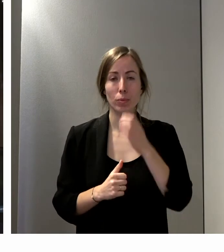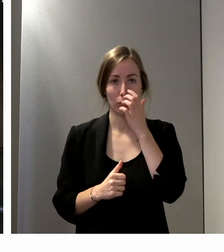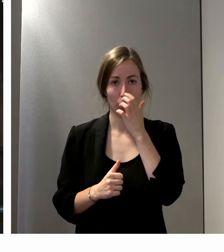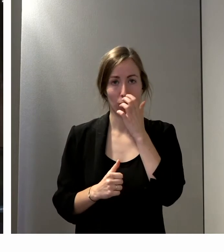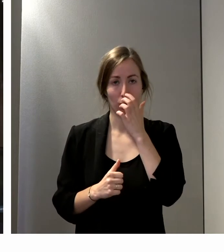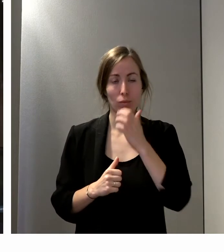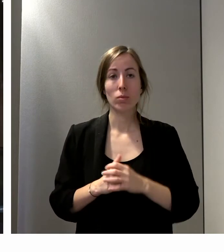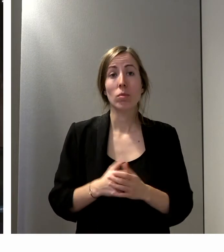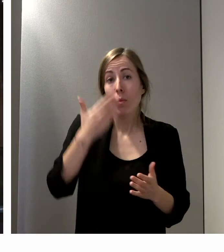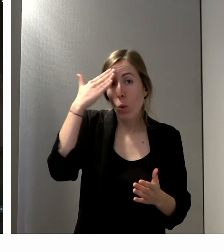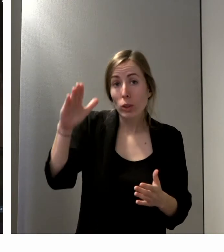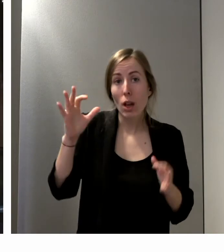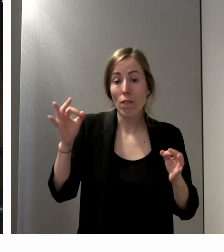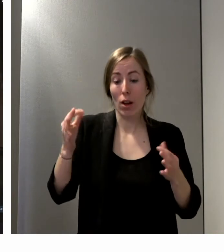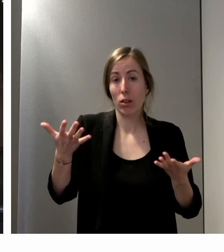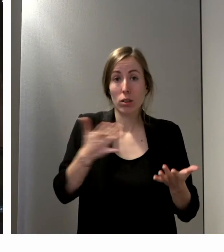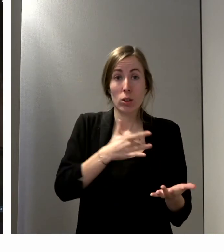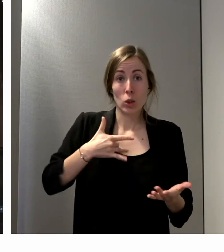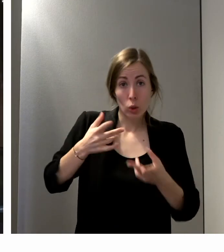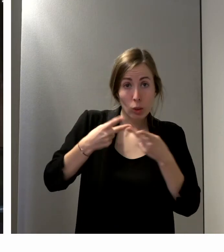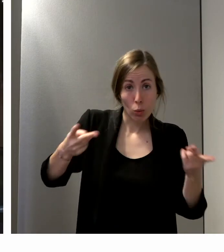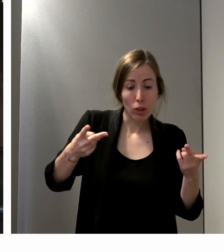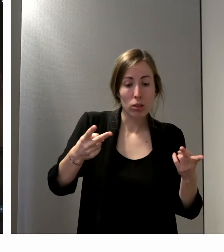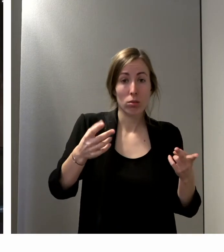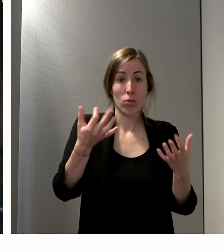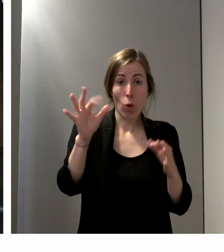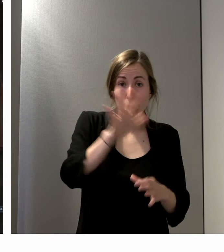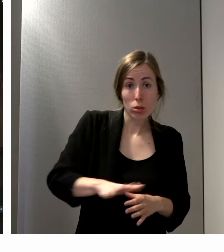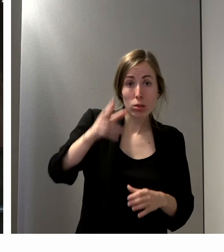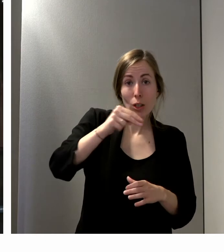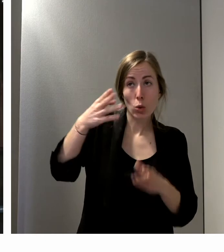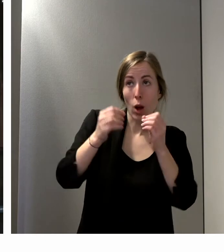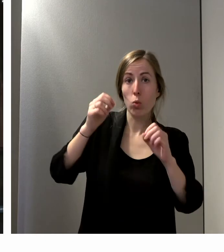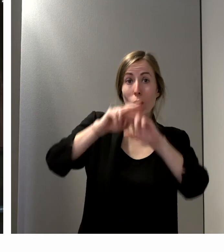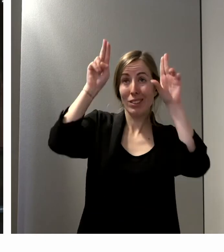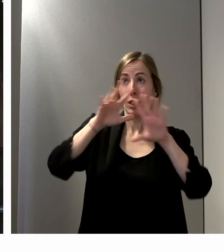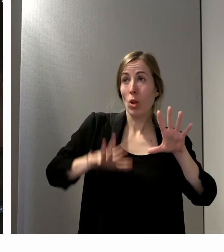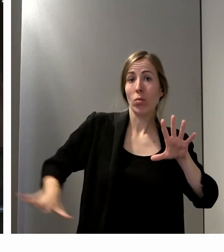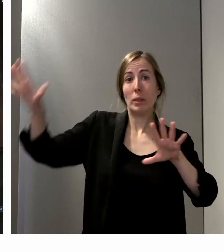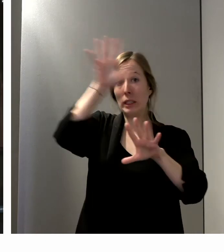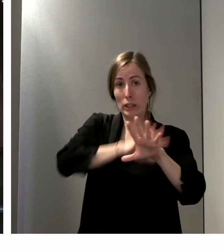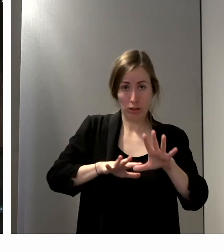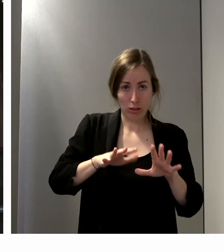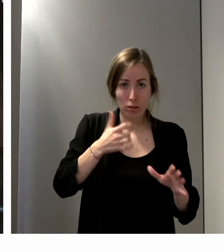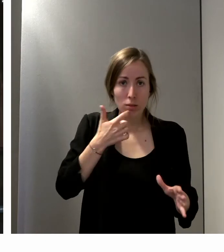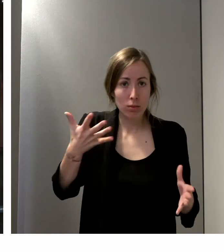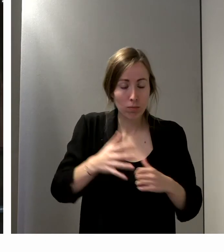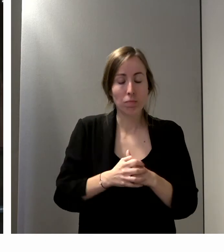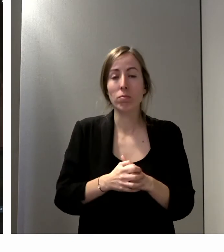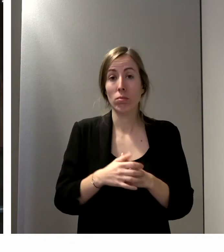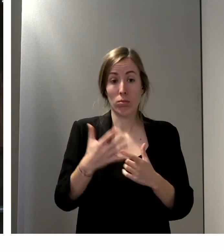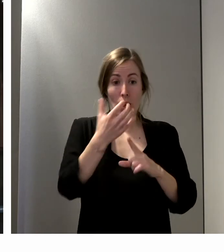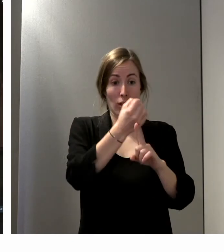la santé publique, que ce soit au niveau national ou international, nous enseigne que les indicateurs en lien avec la sexualité et la